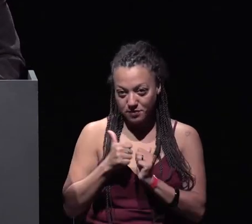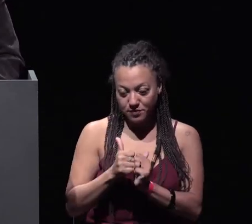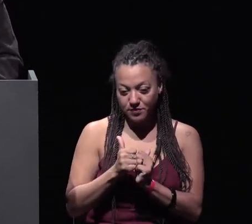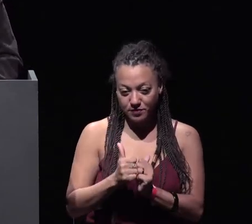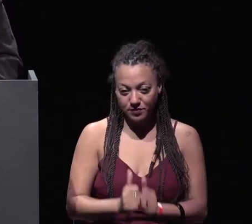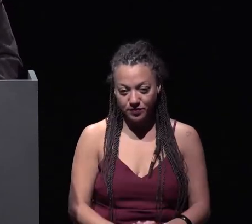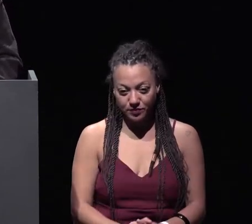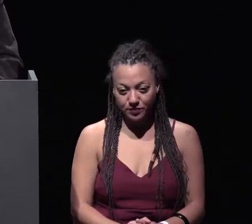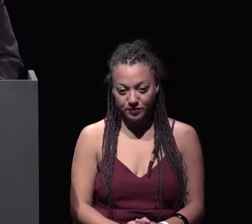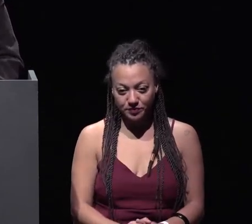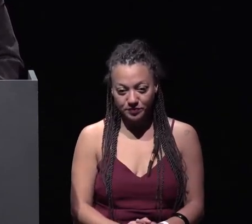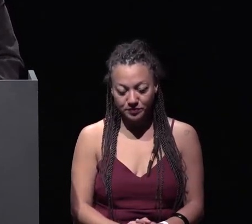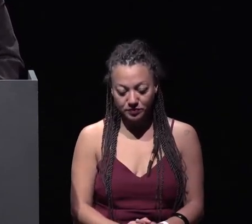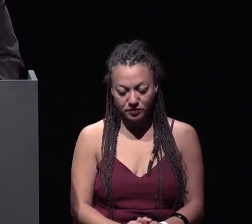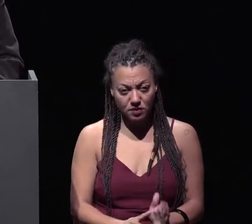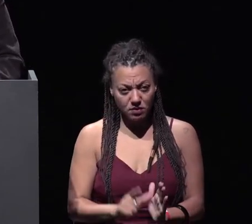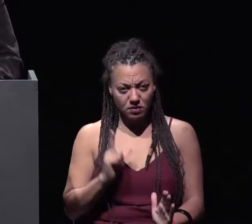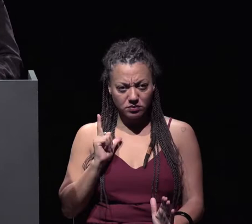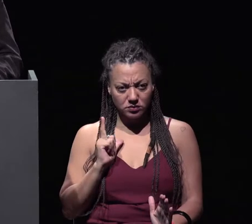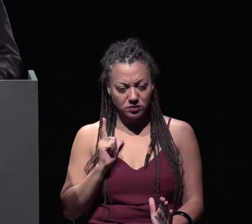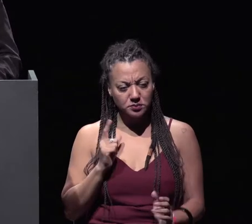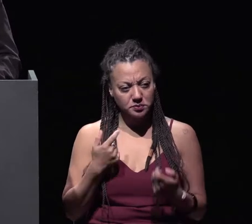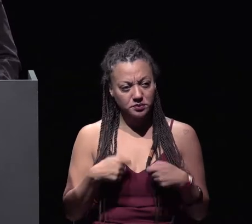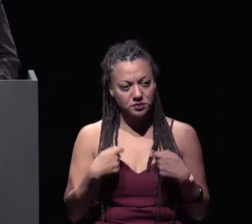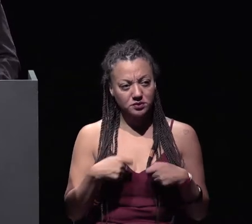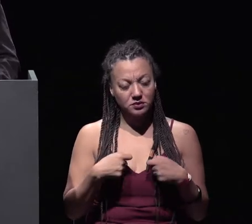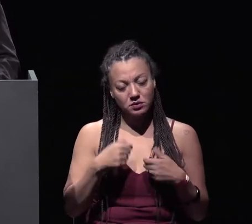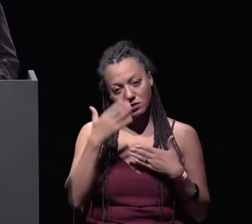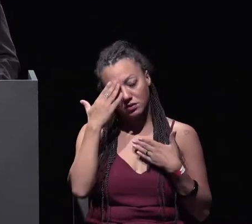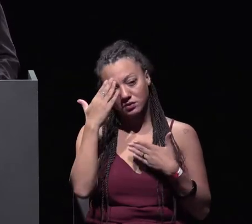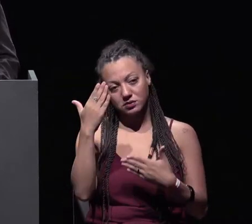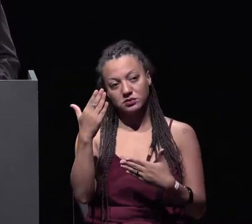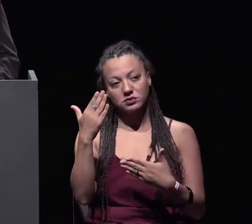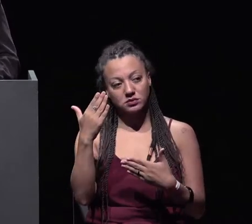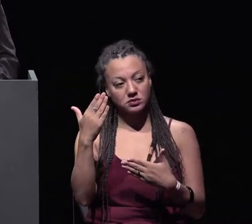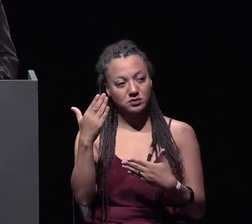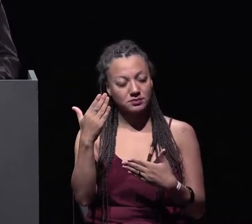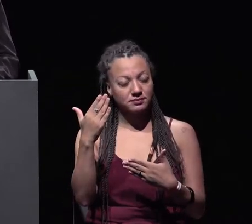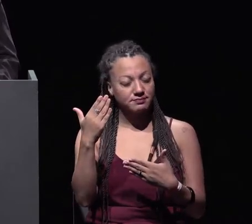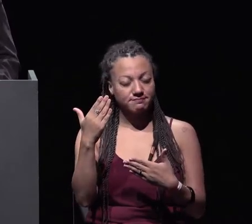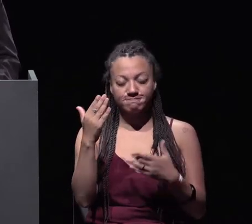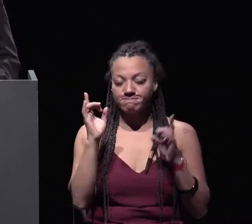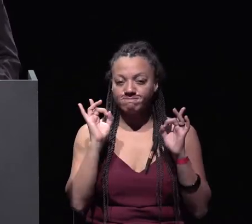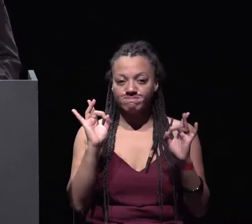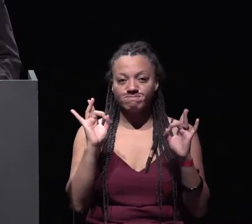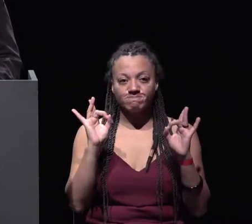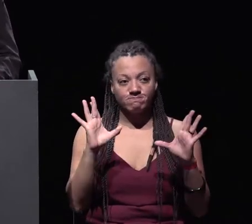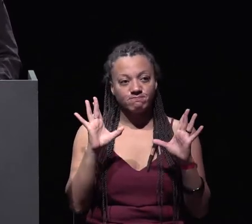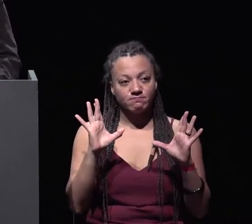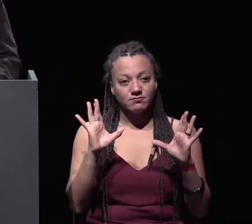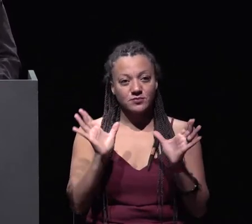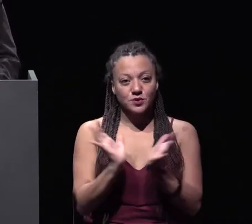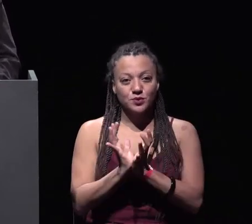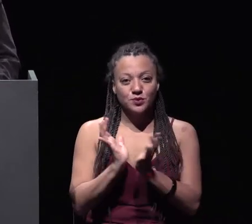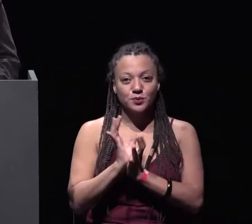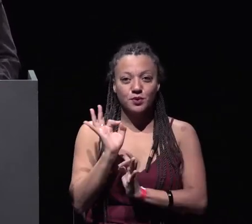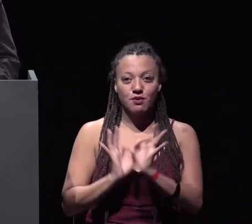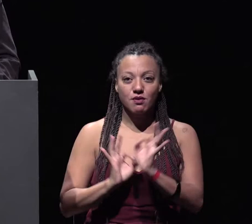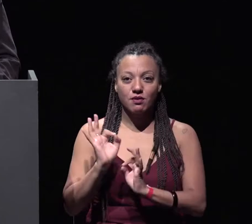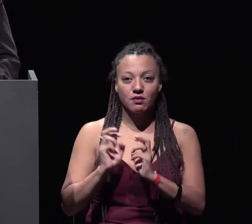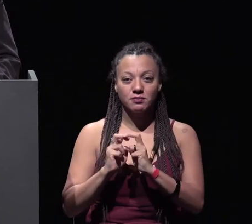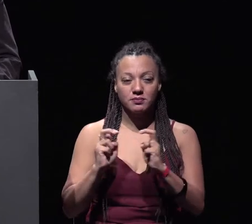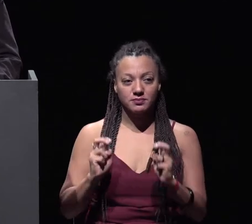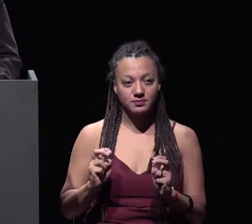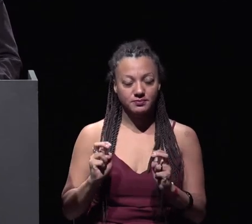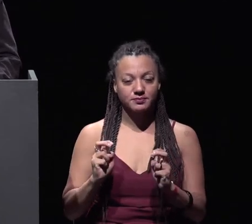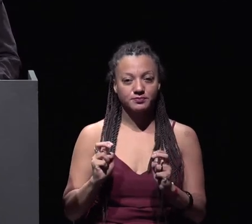é preciso antes de começar fazer um agradecimento muito muito especial a equipe que organiza este evento